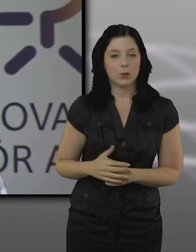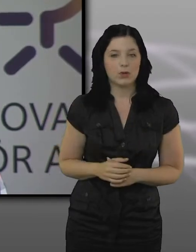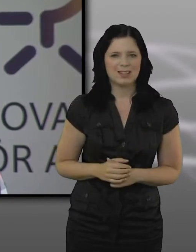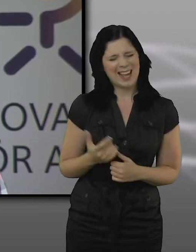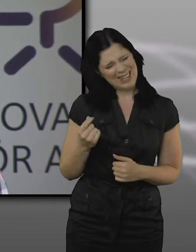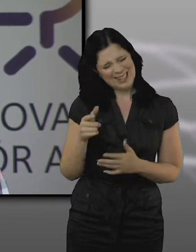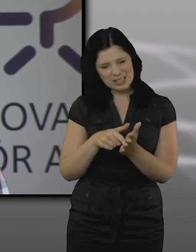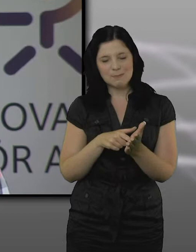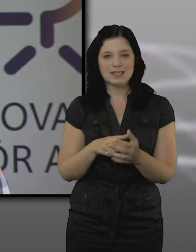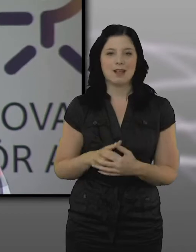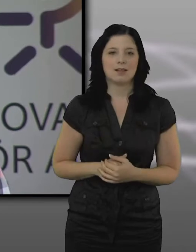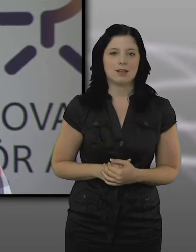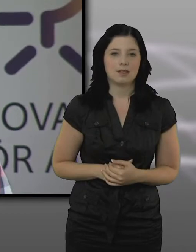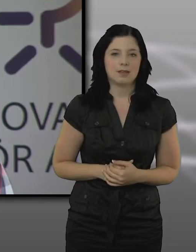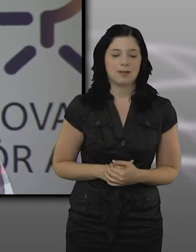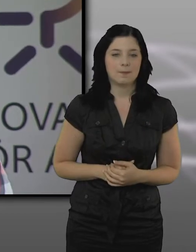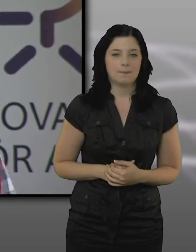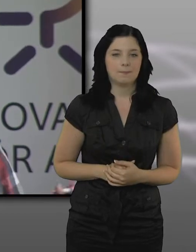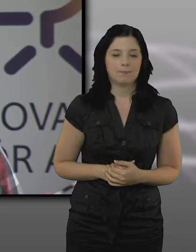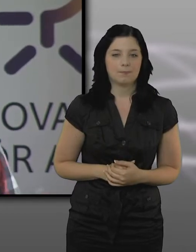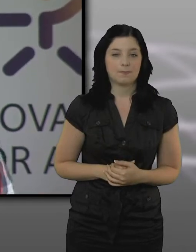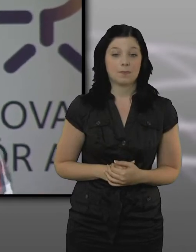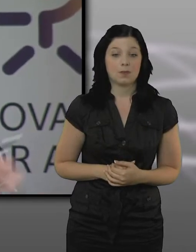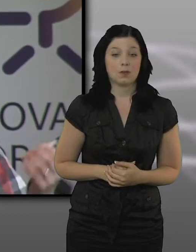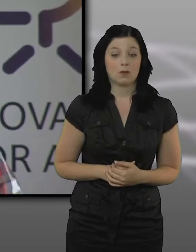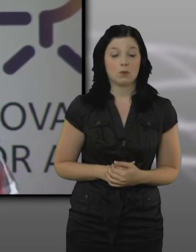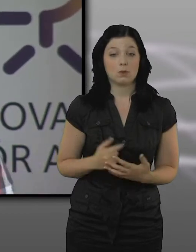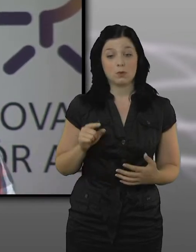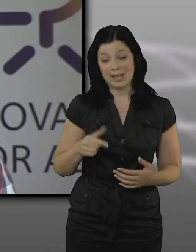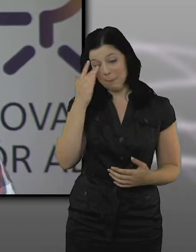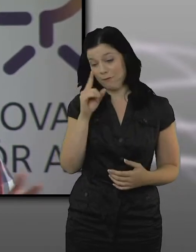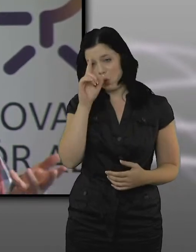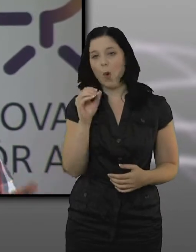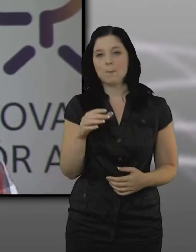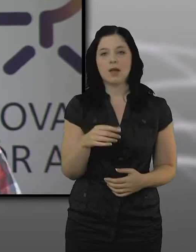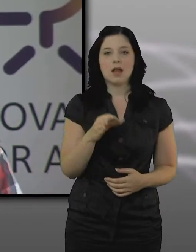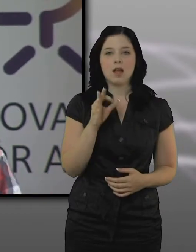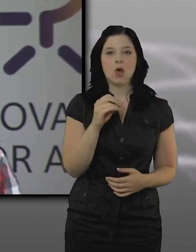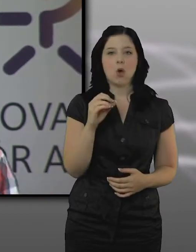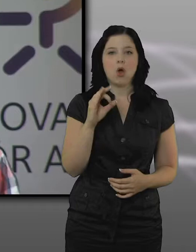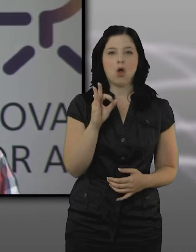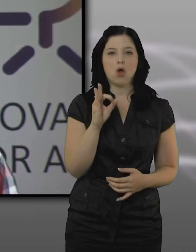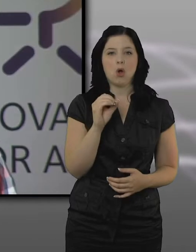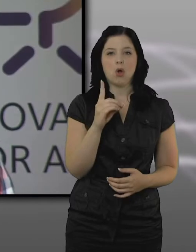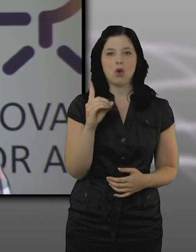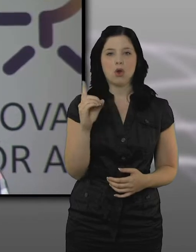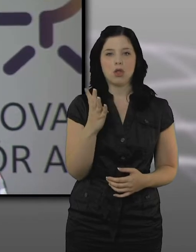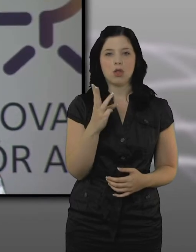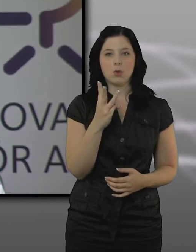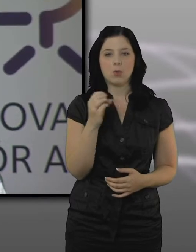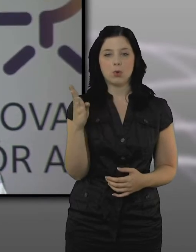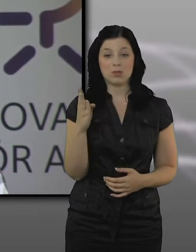det här. Och det här kan man ju liksom fatta om det gäller en Hollywoodfilm, men liksom, även det här har samma